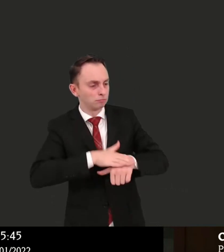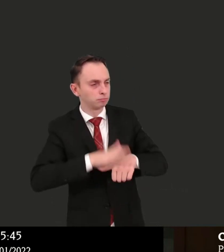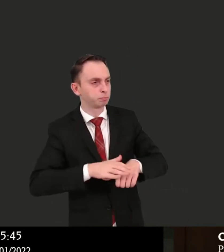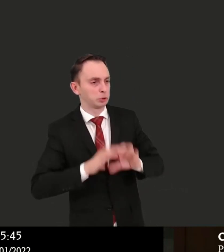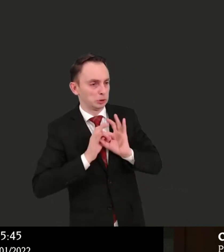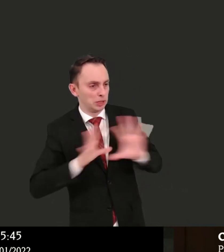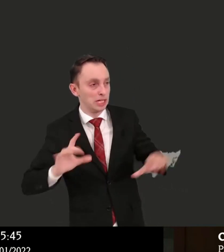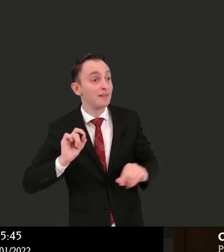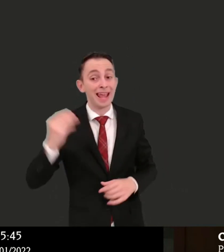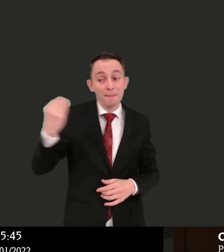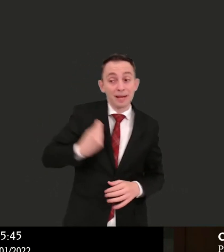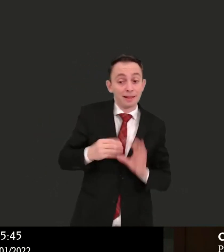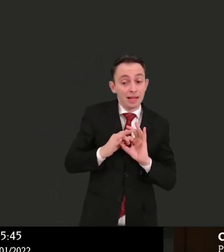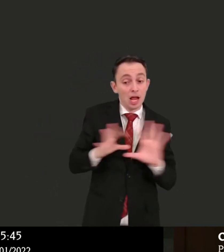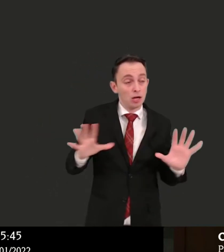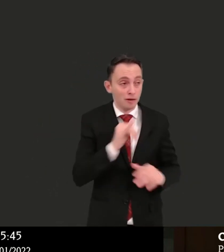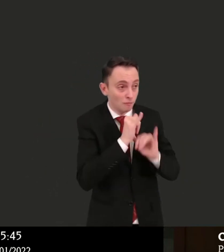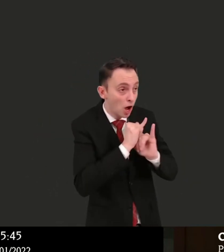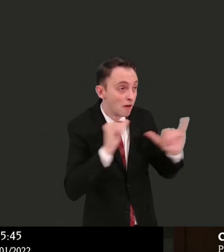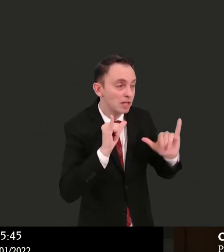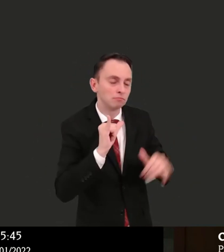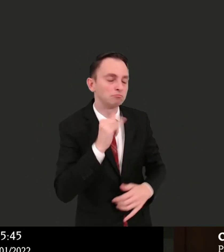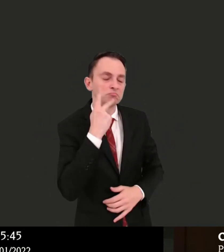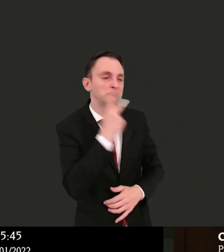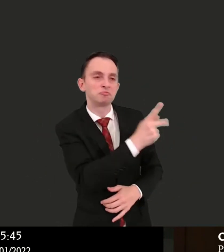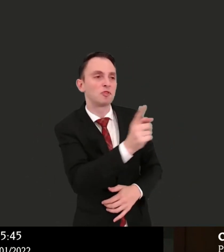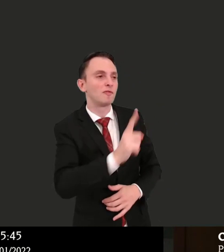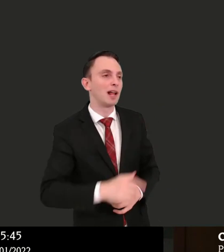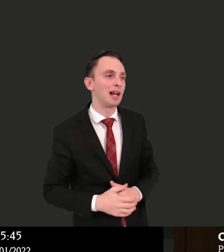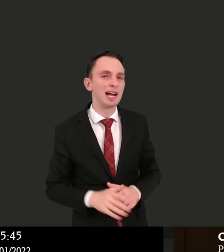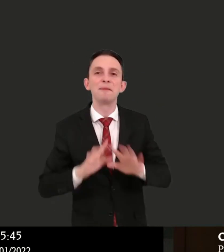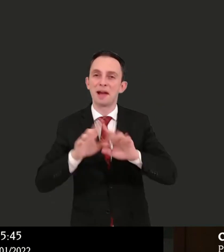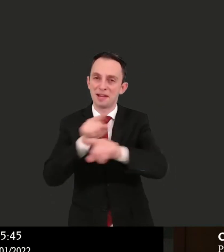nós sabemos com que autoridade ele faz tudo. Vocês viram aqui?